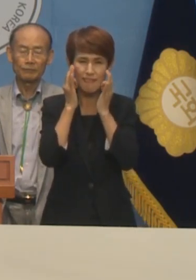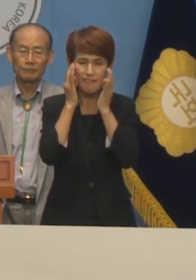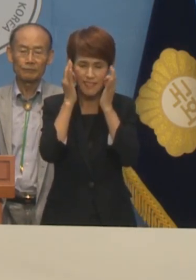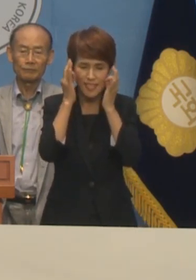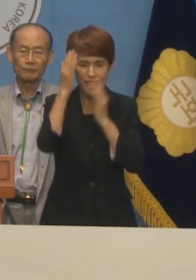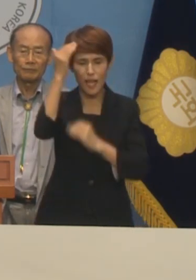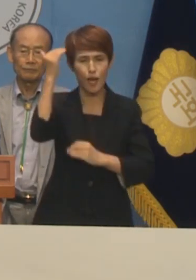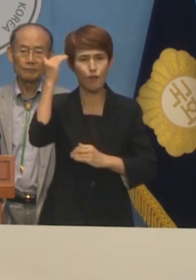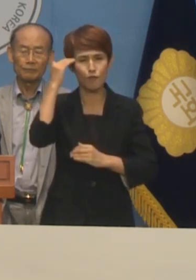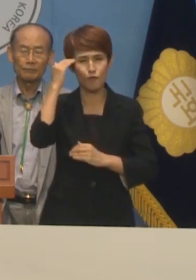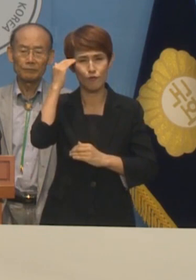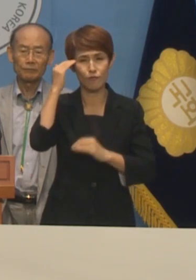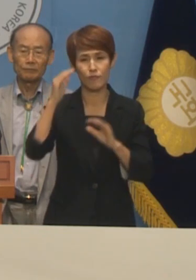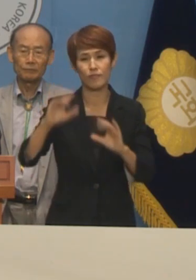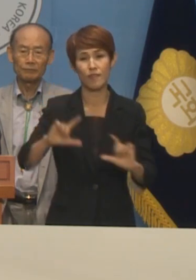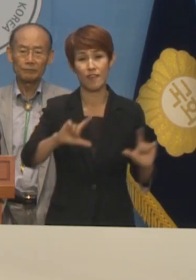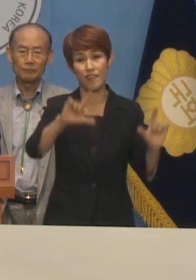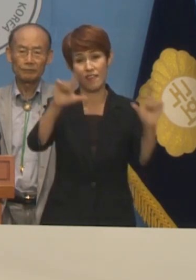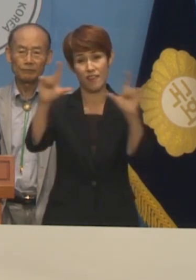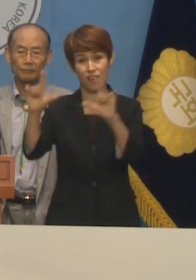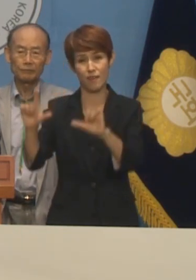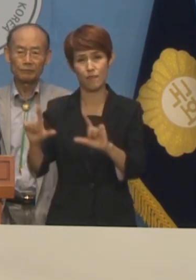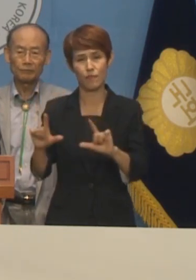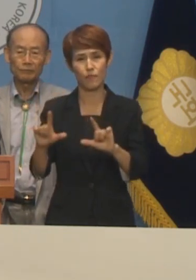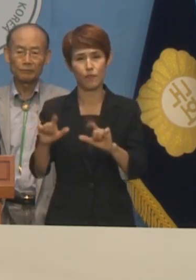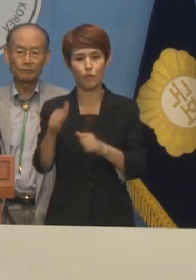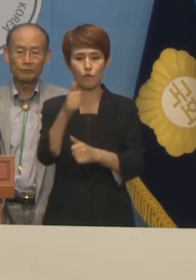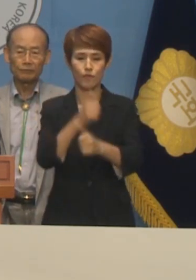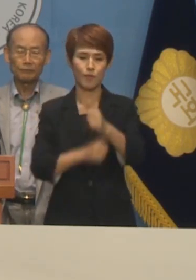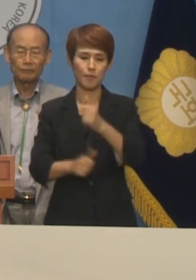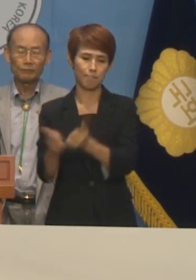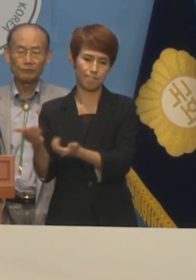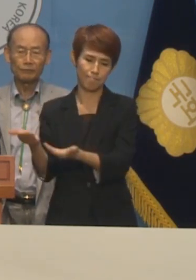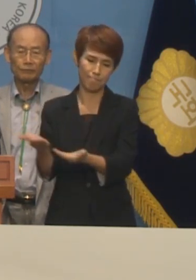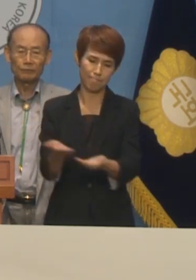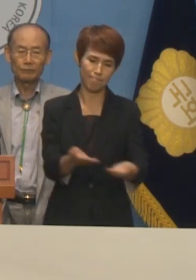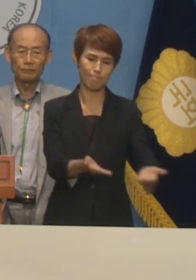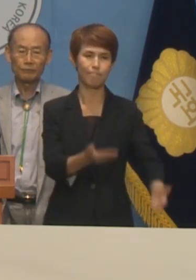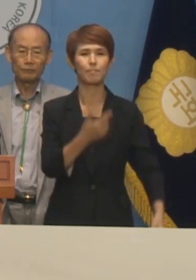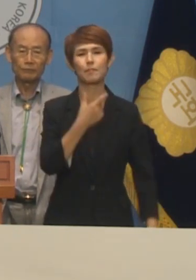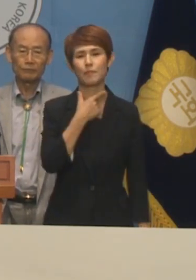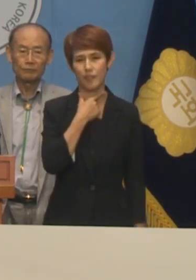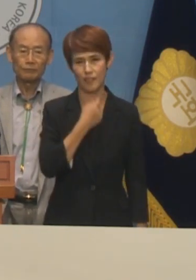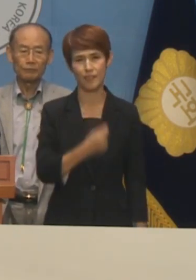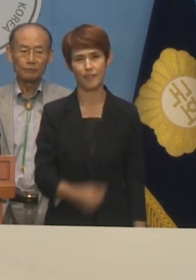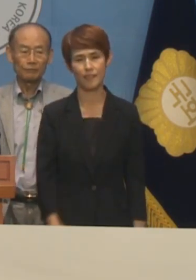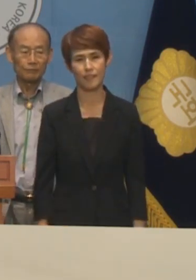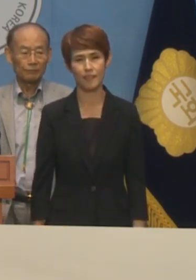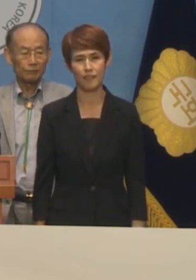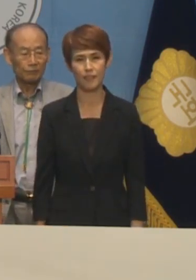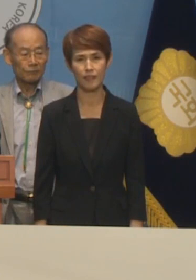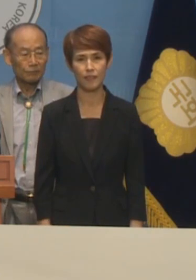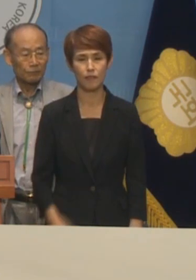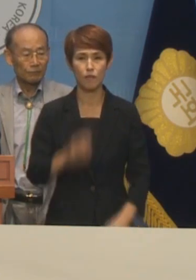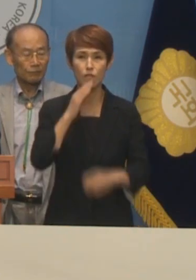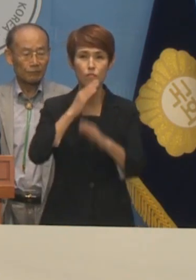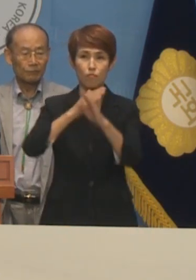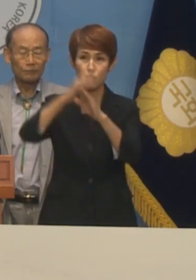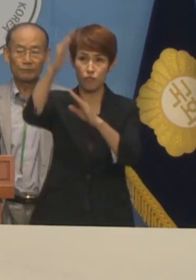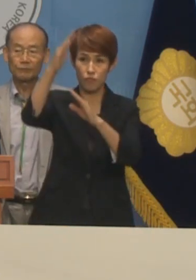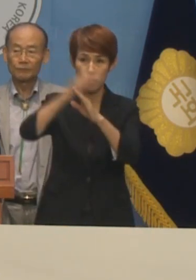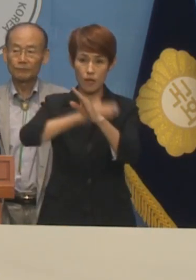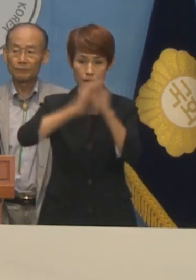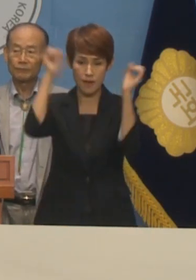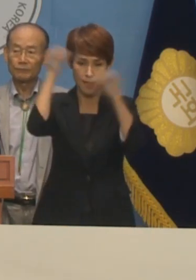대한민국의 아름다운 삶을 우리 후손들에게도 전해줘야 되고 남북 민족이 멸망하지 않고